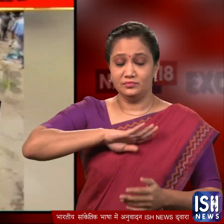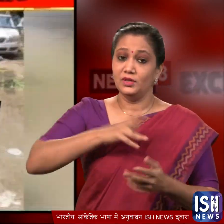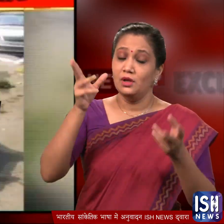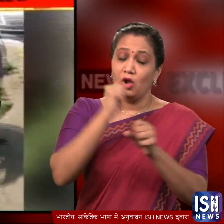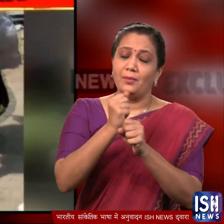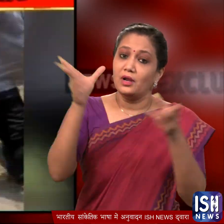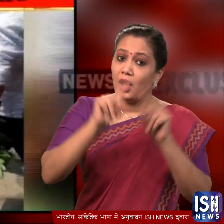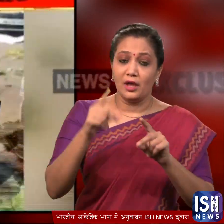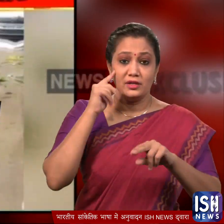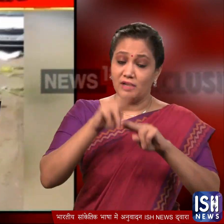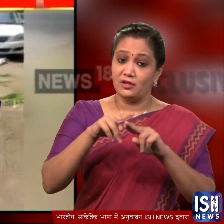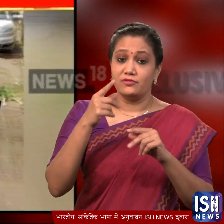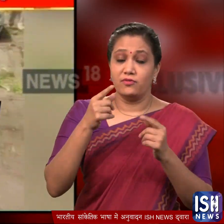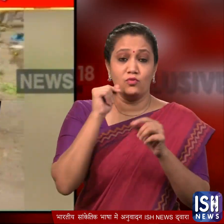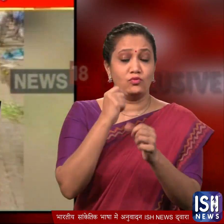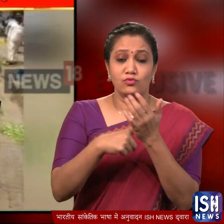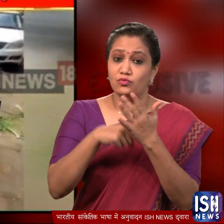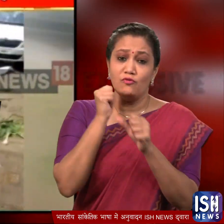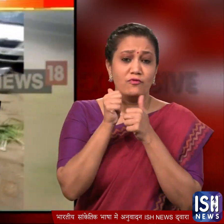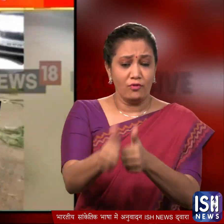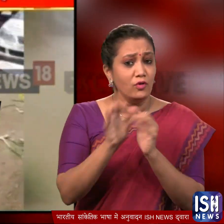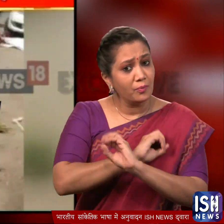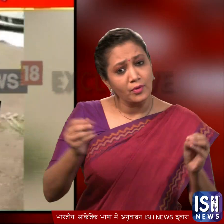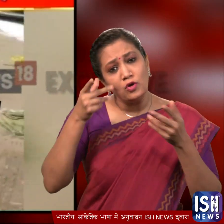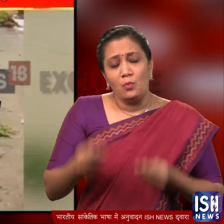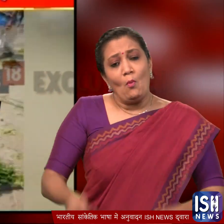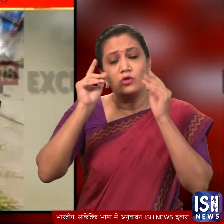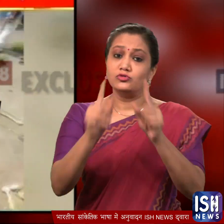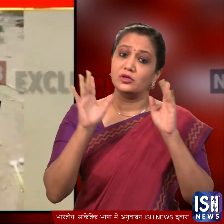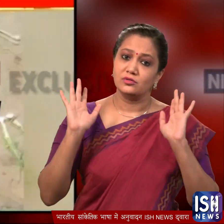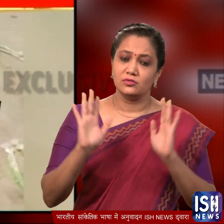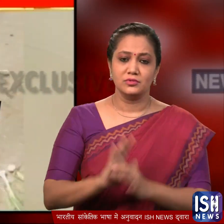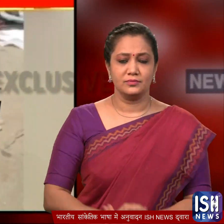बार फिर चेतावनी दी कि अगर लोग नियमों का पालन नहीं करेंगे तो और सख्ती बरती